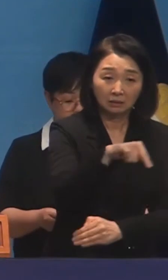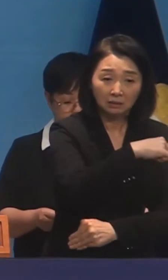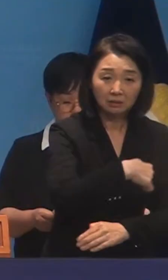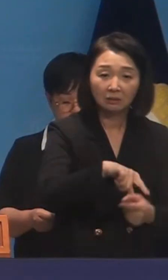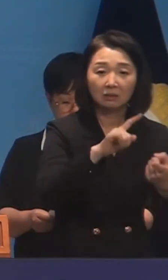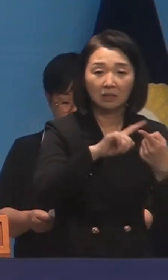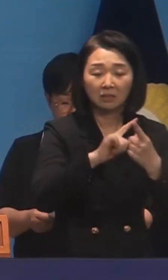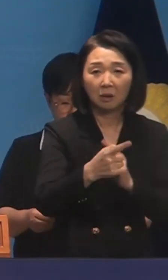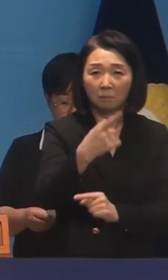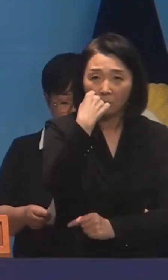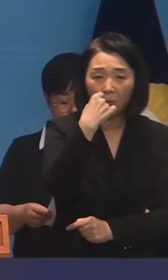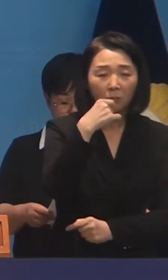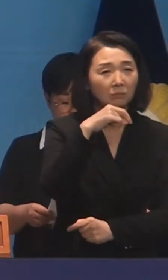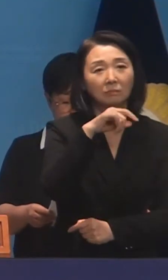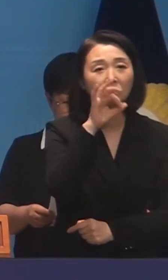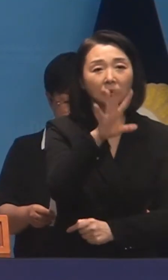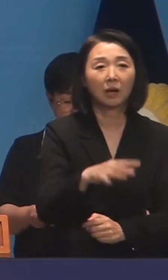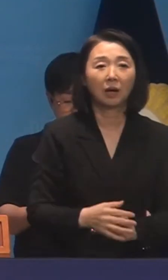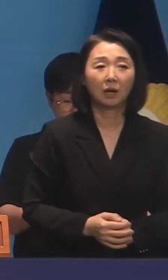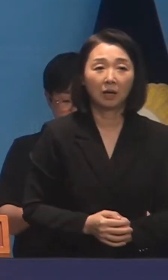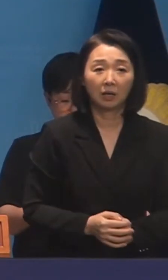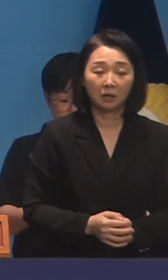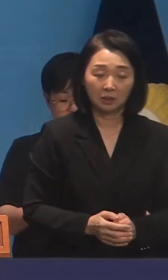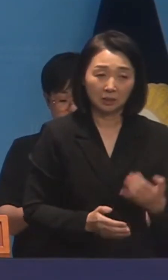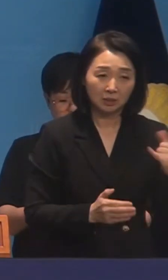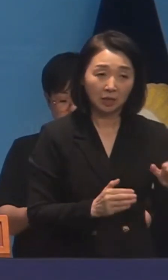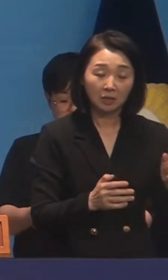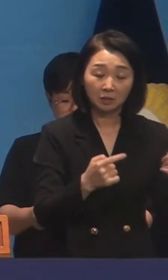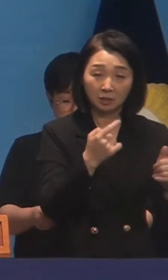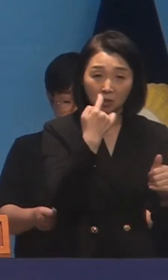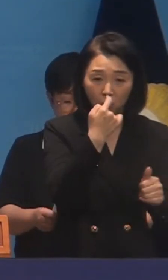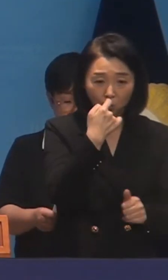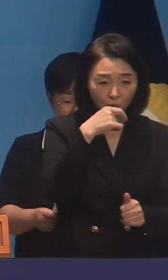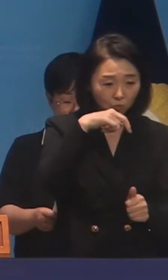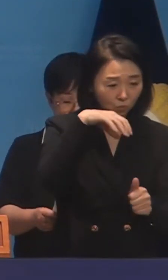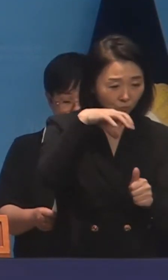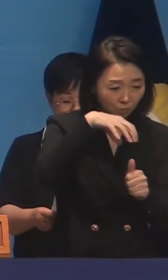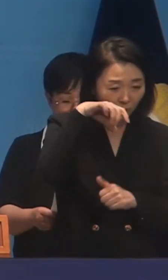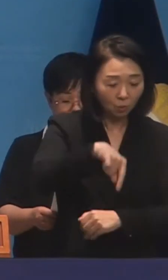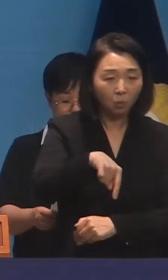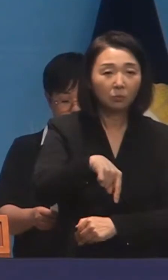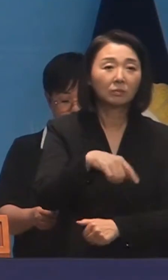됩니다. 우리 아이들의 교육 현실은 매우 심각합니다.